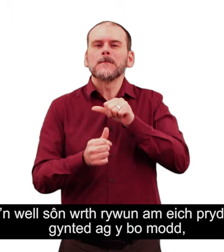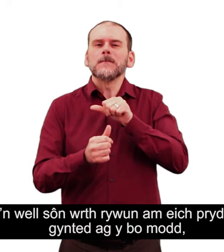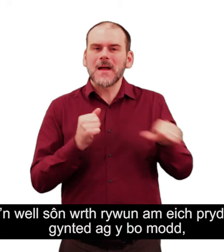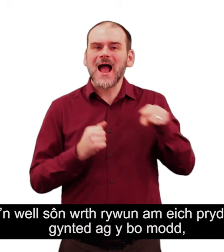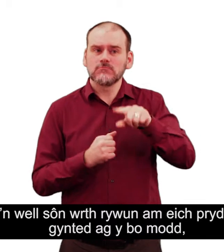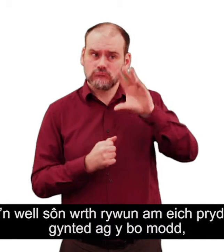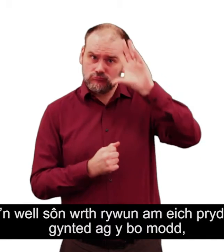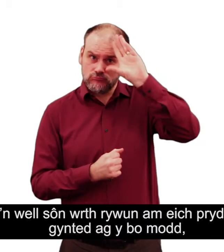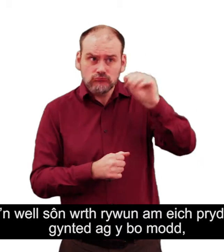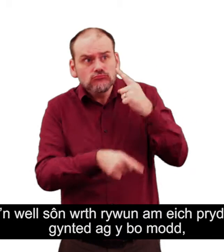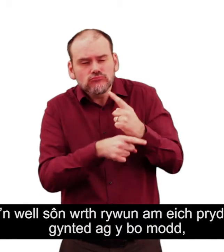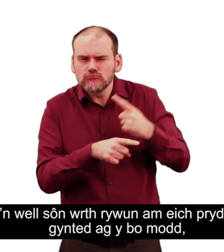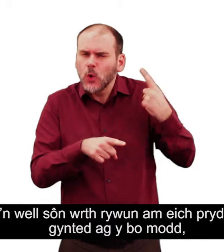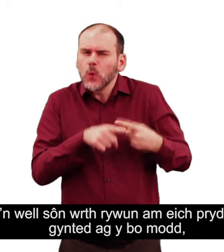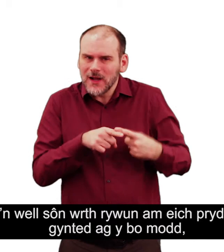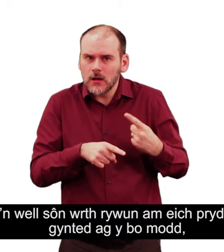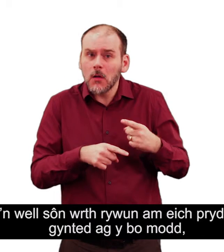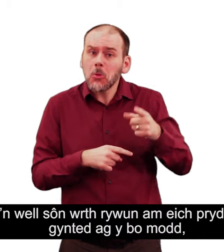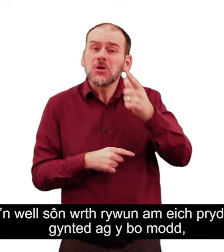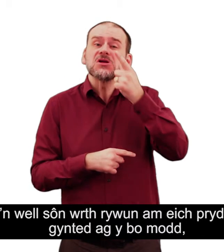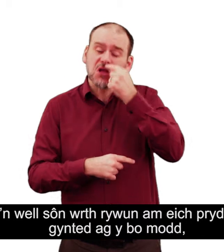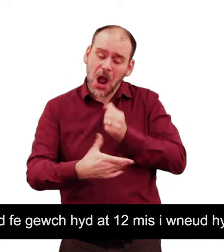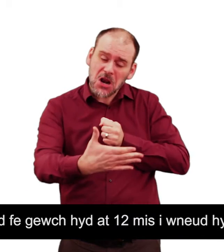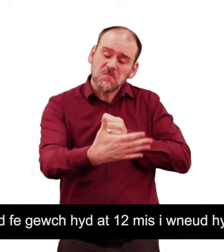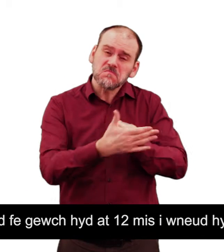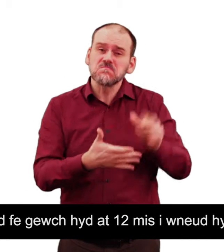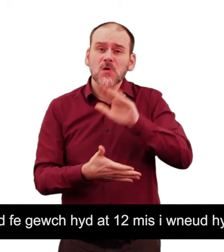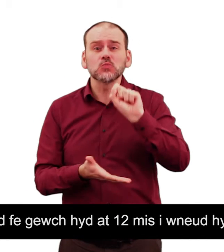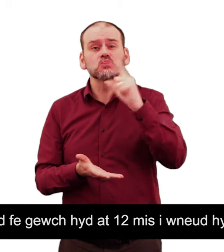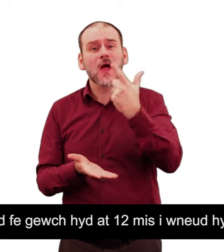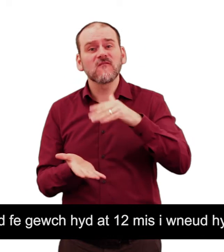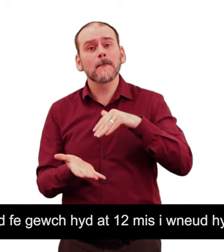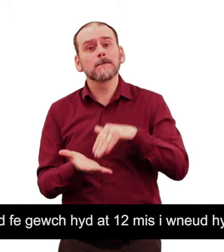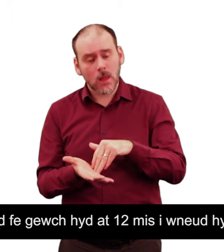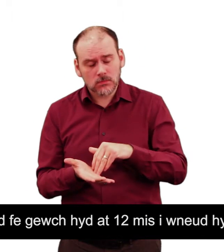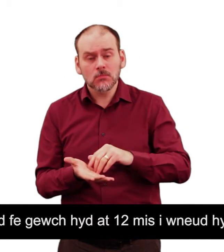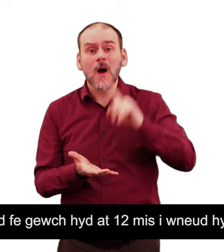Mae'n well sôn wrth rhywun am eich pryder cyn gynted ag o bob modd, ond fe gewch chi dat 12 mis i wneud hynny.